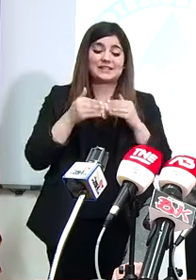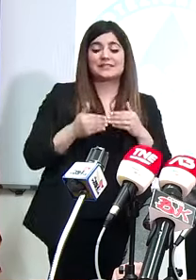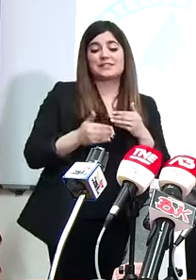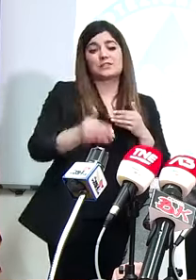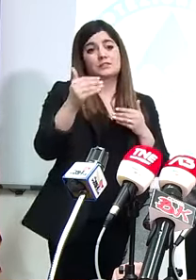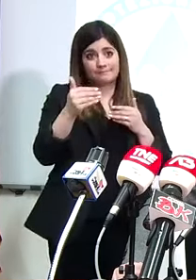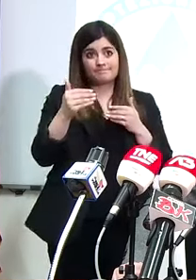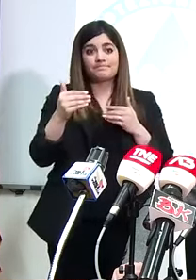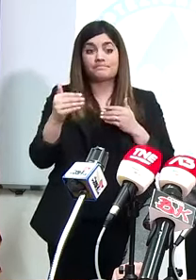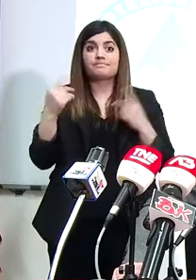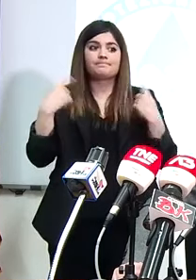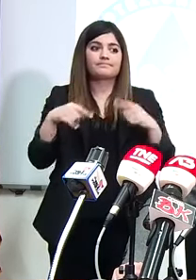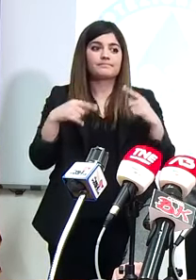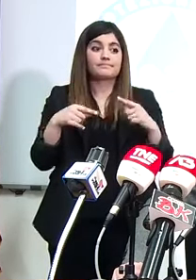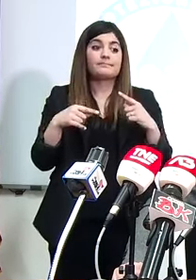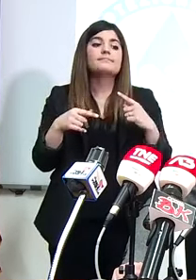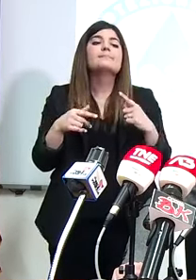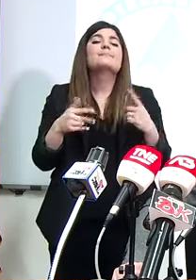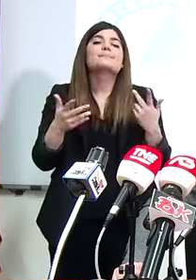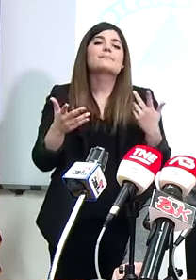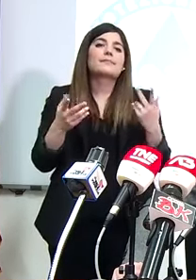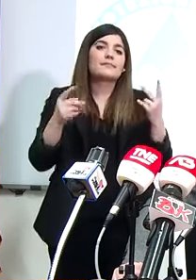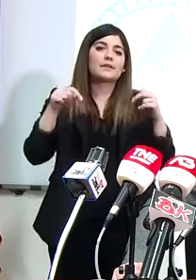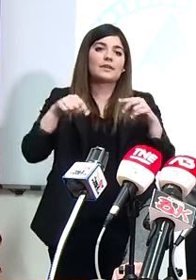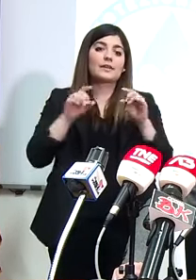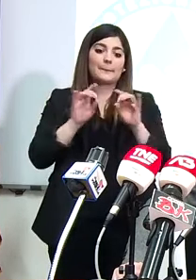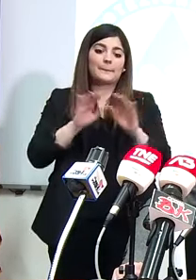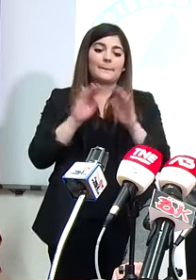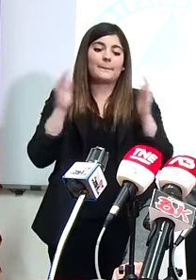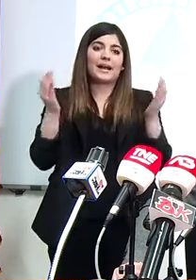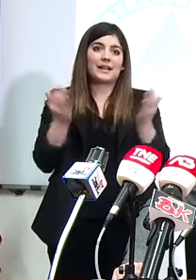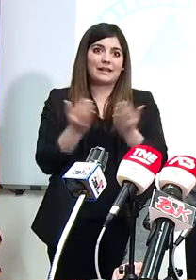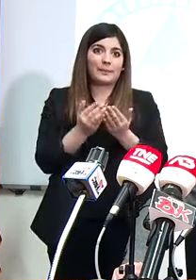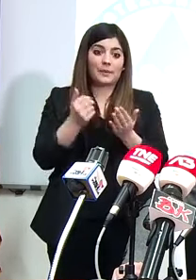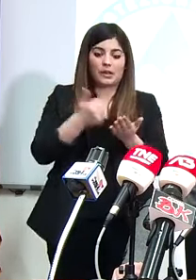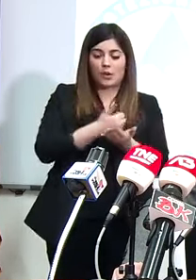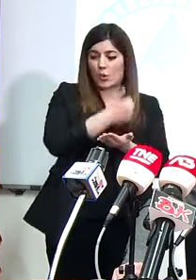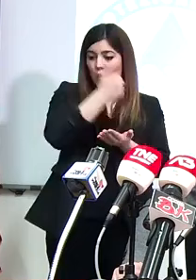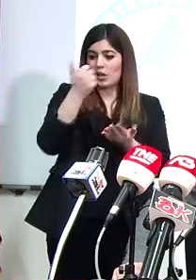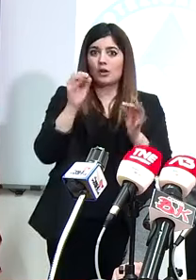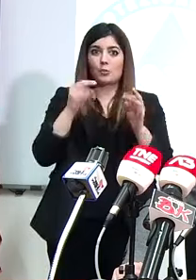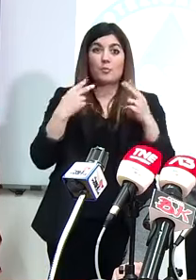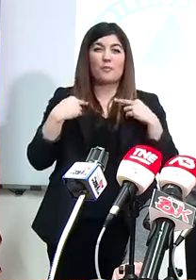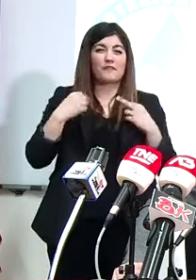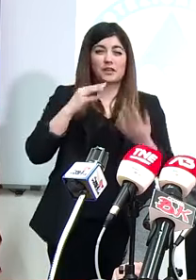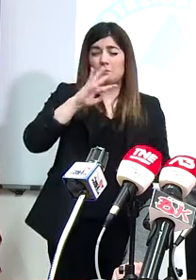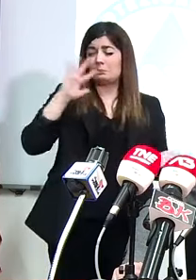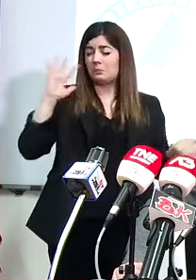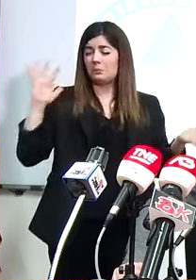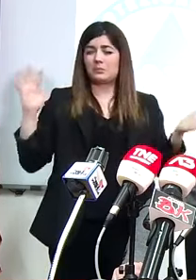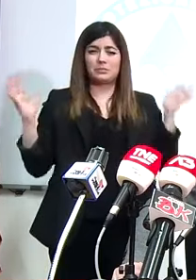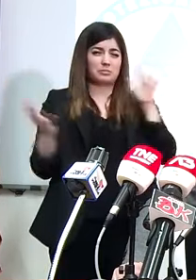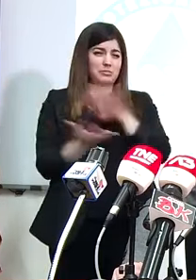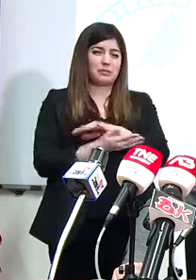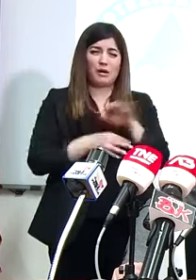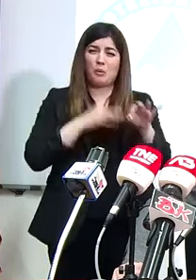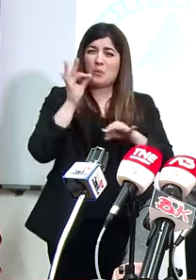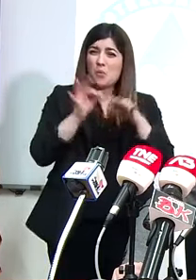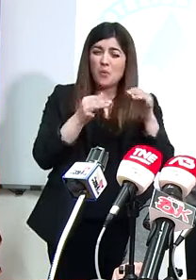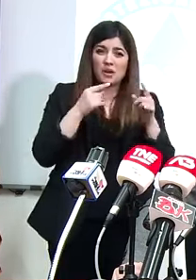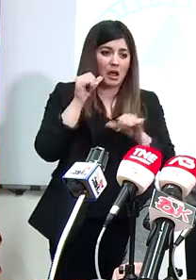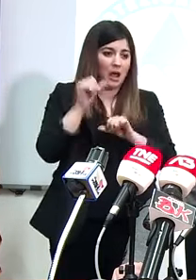stata stravolta la nostra vita un anno che ci ha mostrato come sono cambiate le cure i nostri ospedali la nostra